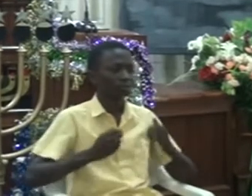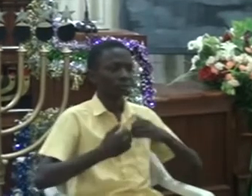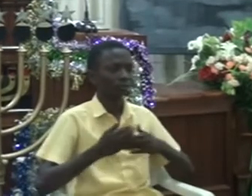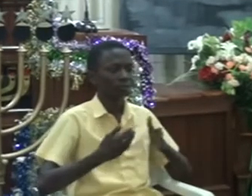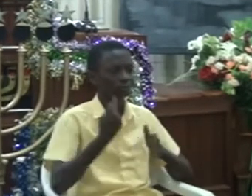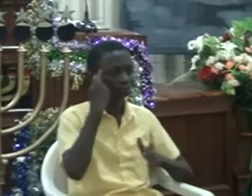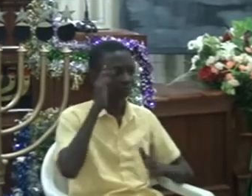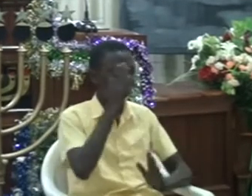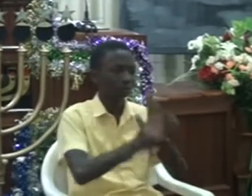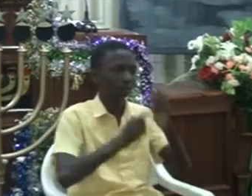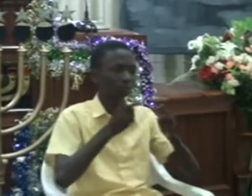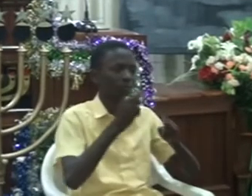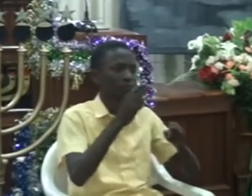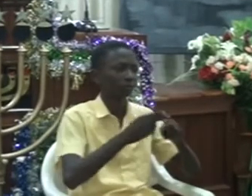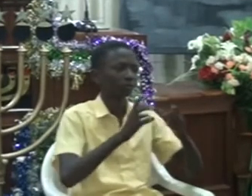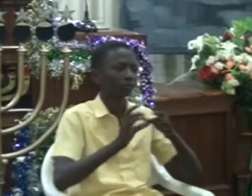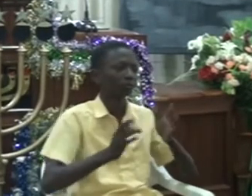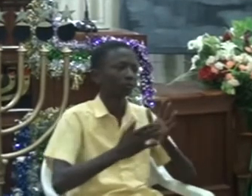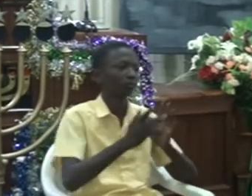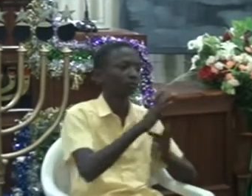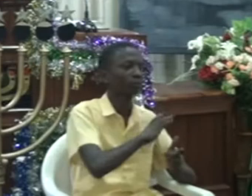Tutamwimbia Mungu kwa furaha mu jina la Yesu Kristo.